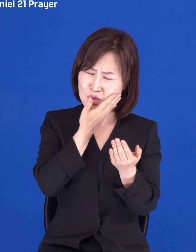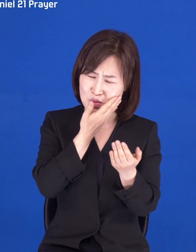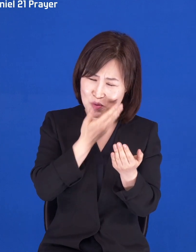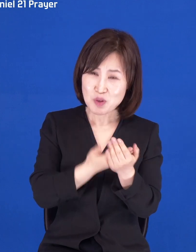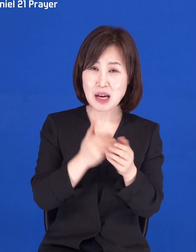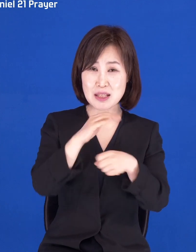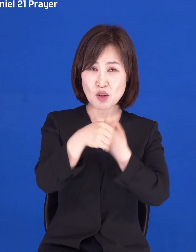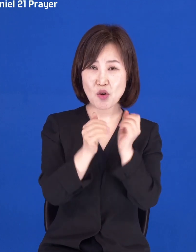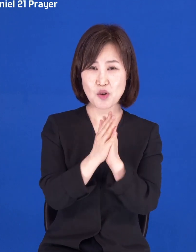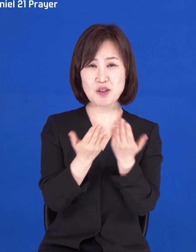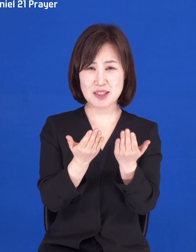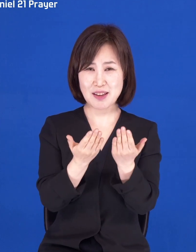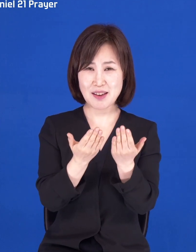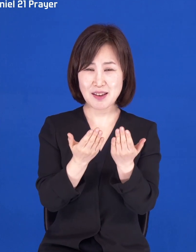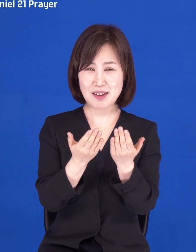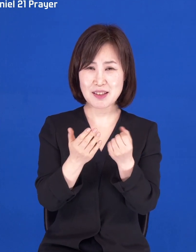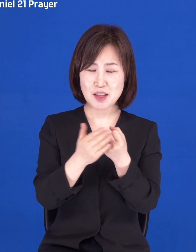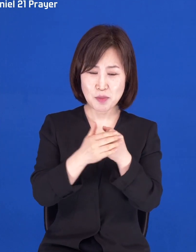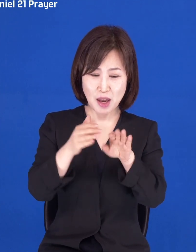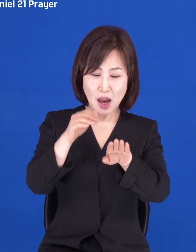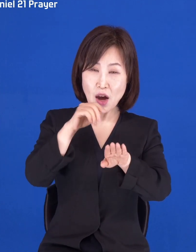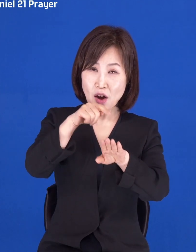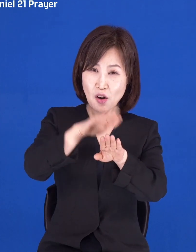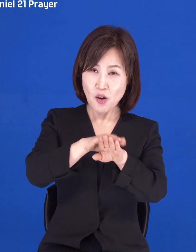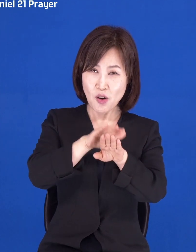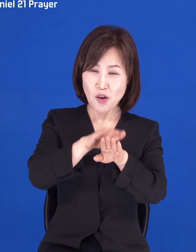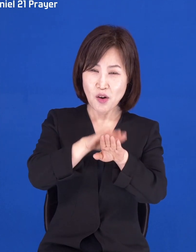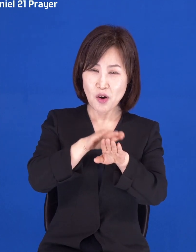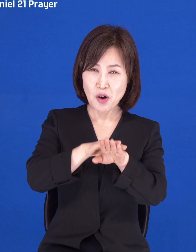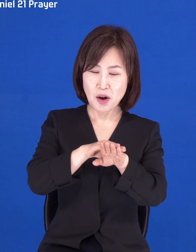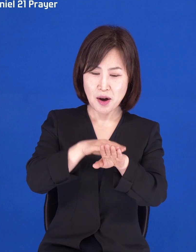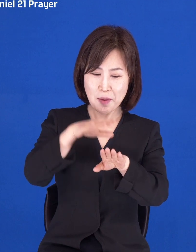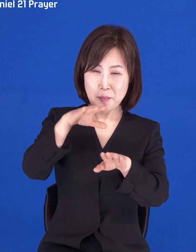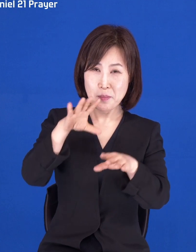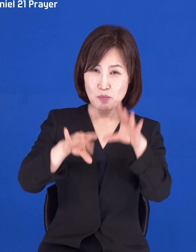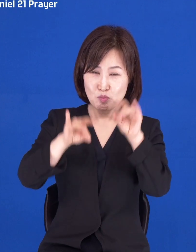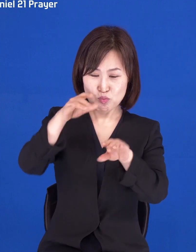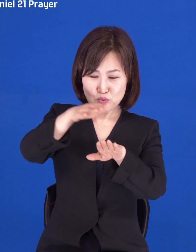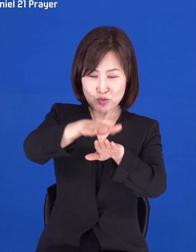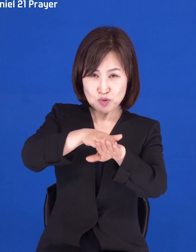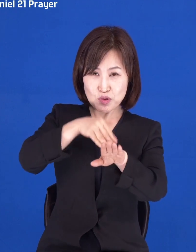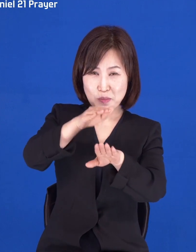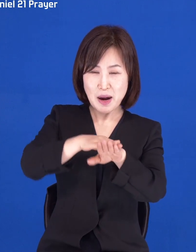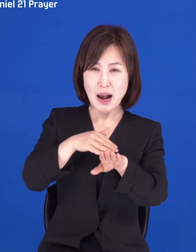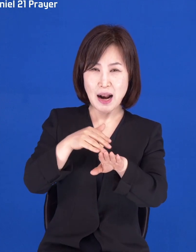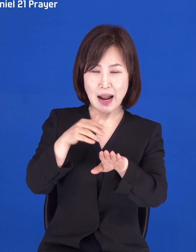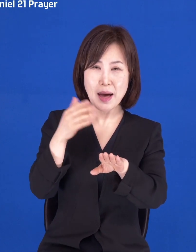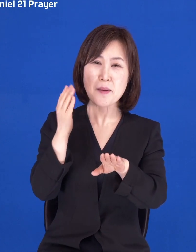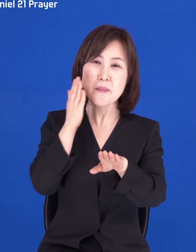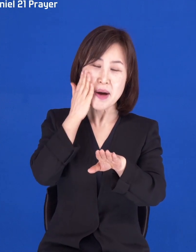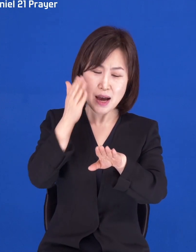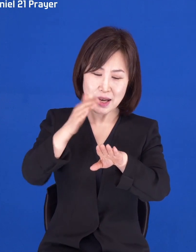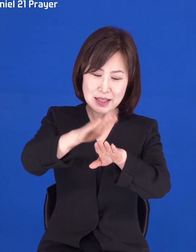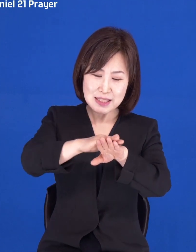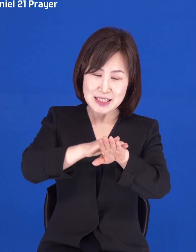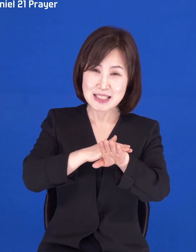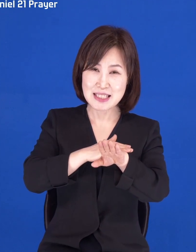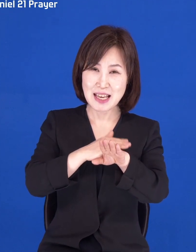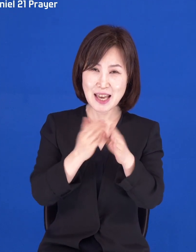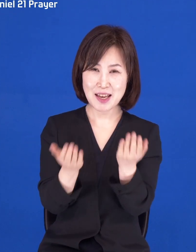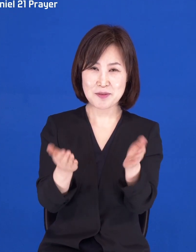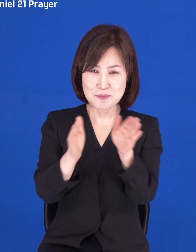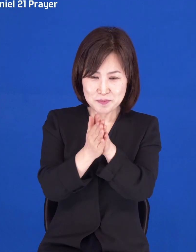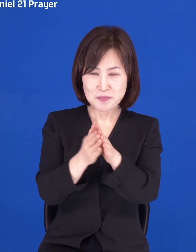때문에 그 성경책 겉표지를 씌워서 풀을 발라서는 파란색 천으로 표지를 씌워